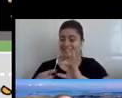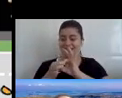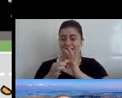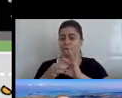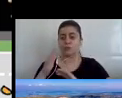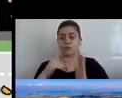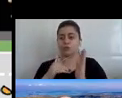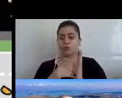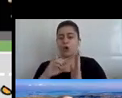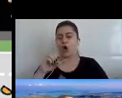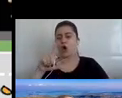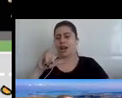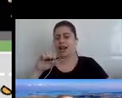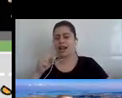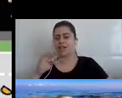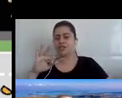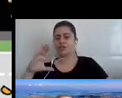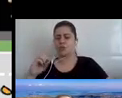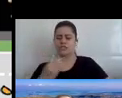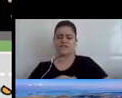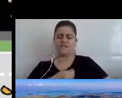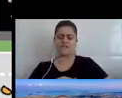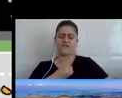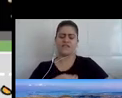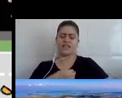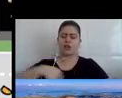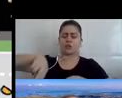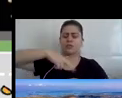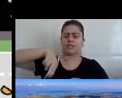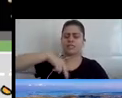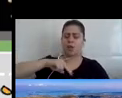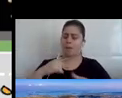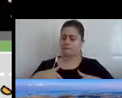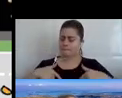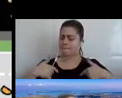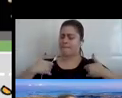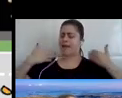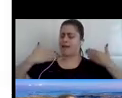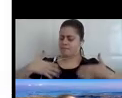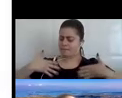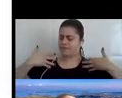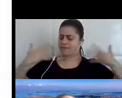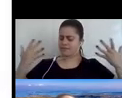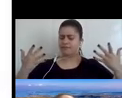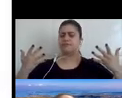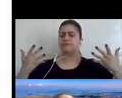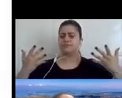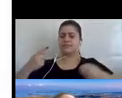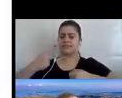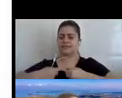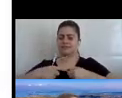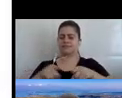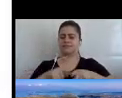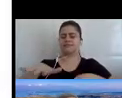modos holísticos de vida, da nutrição, do bem-estar, da sociedade, do meio ambiente. Aqui, lembrando